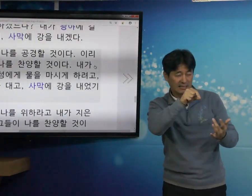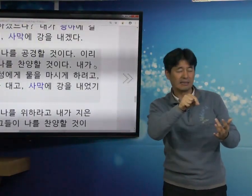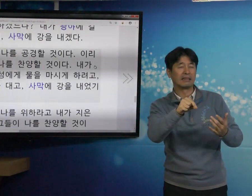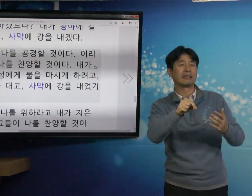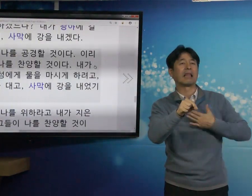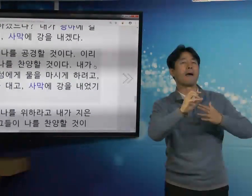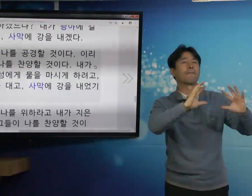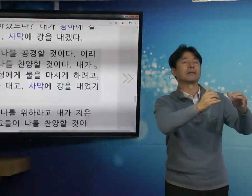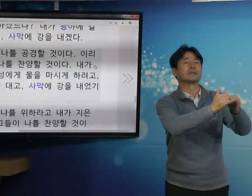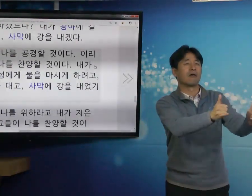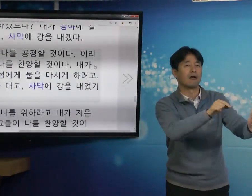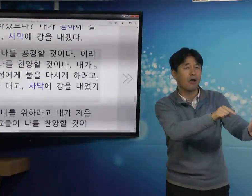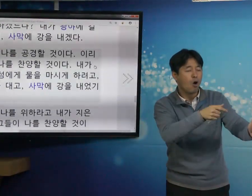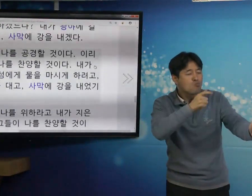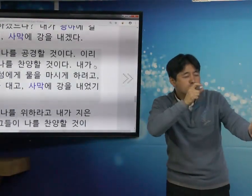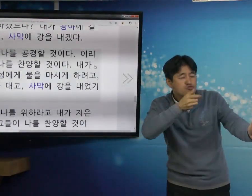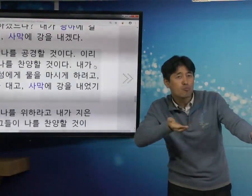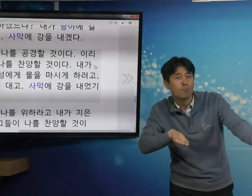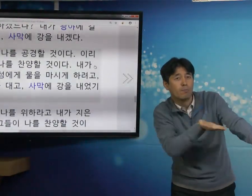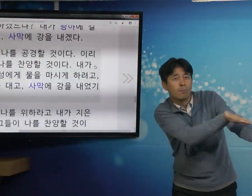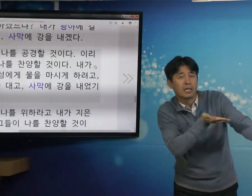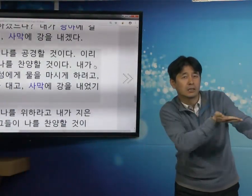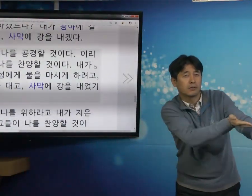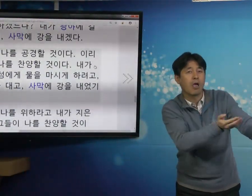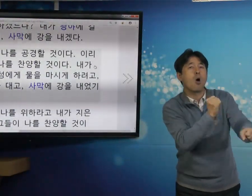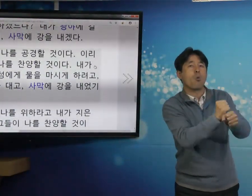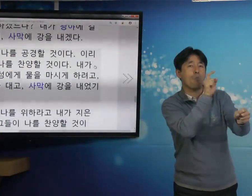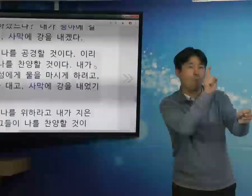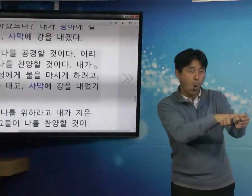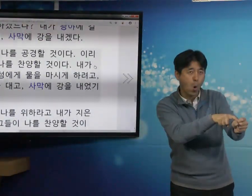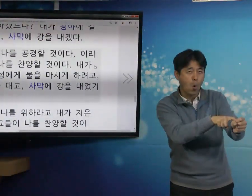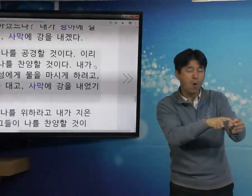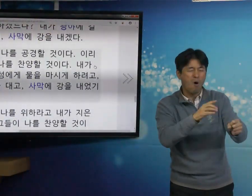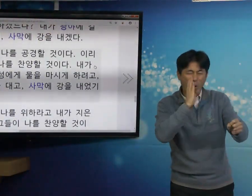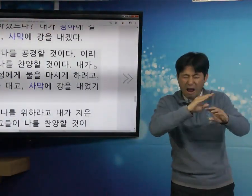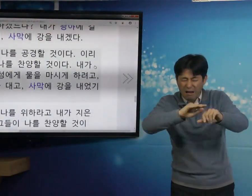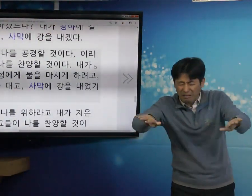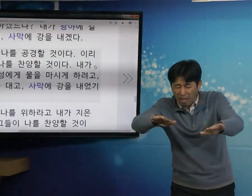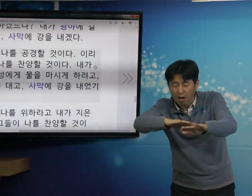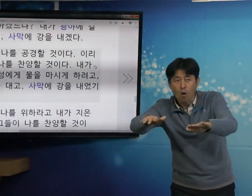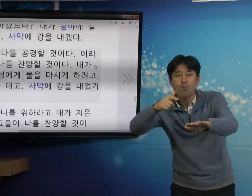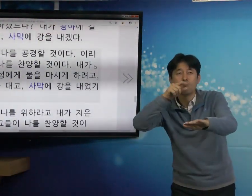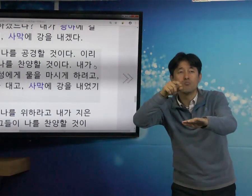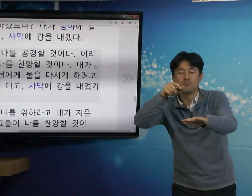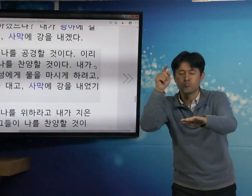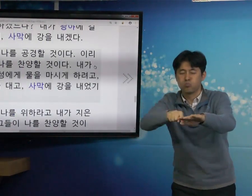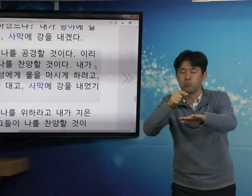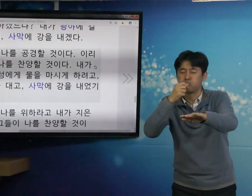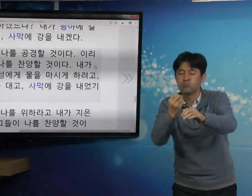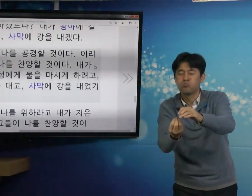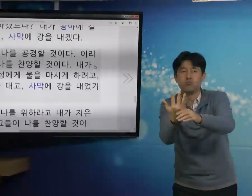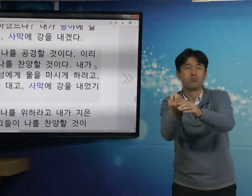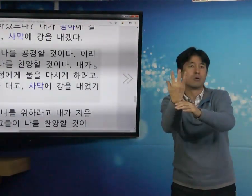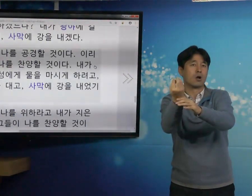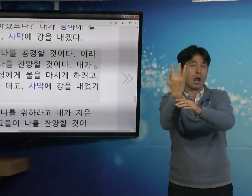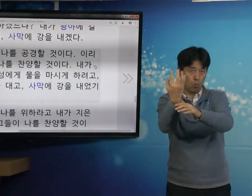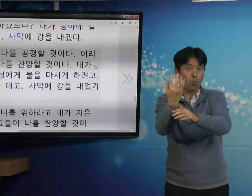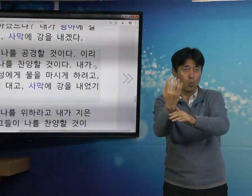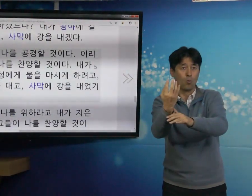내가 택한 내 백성에게 물을 마시게 하려고 광야에 물을